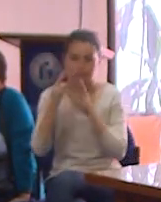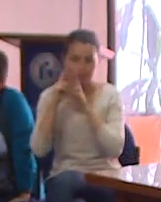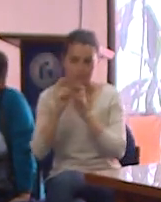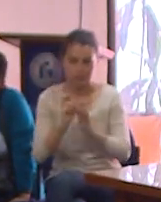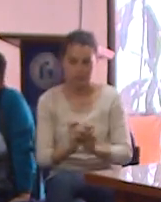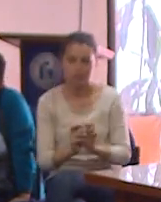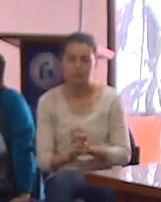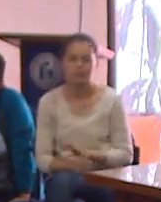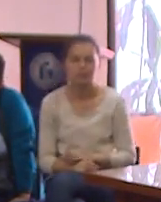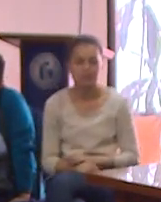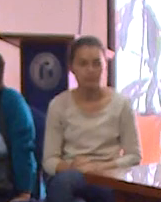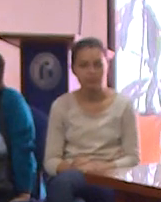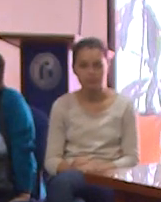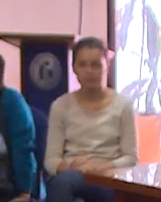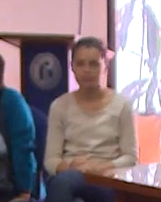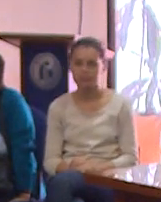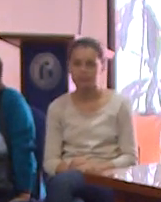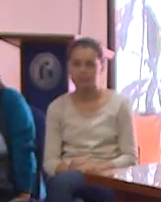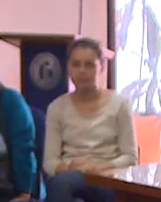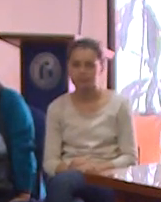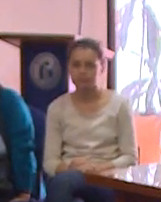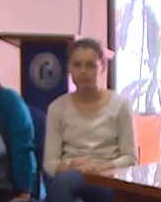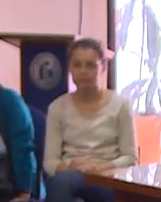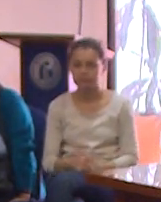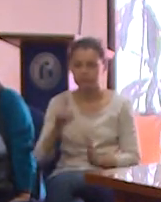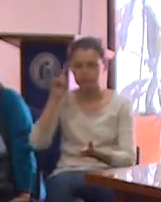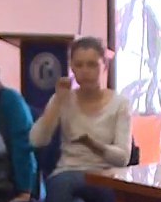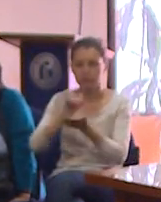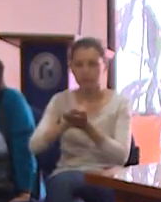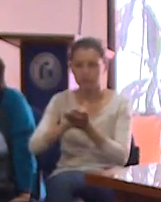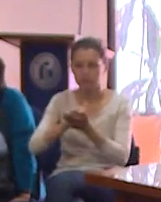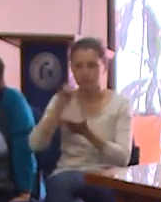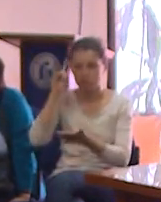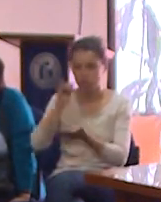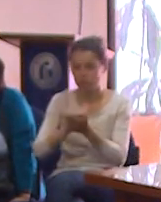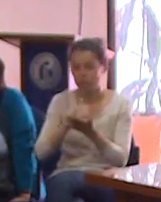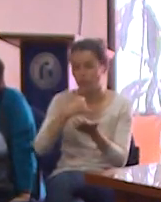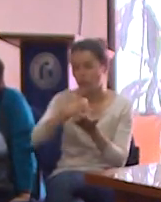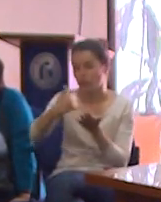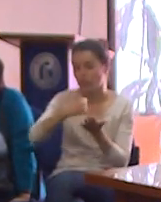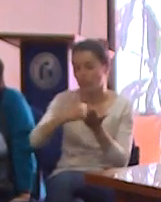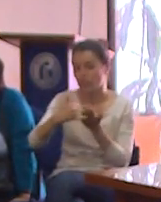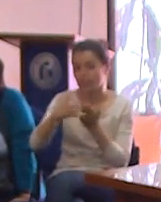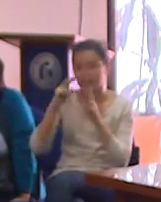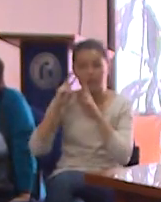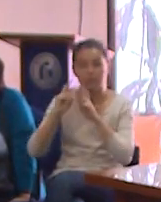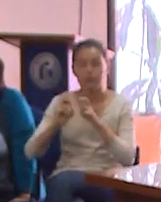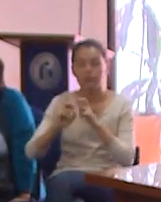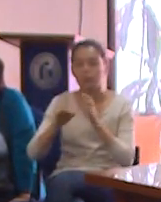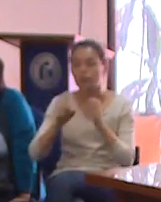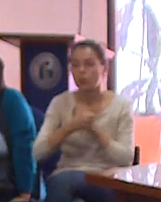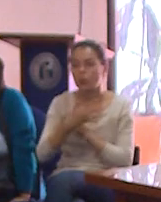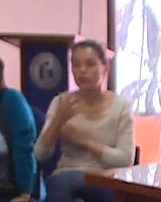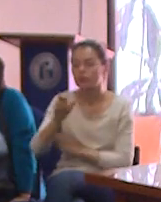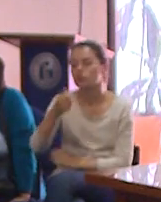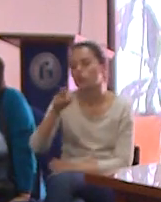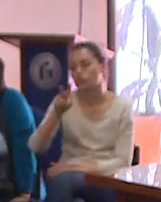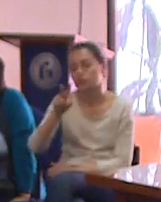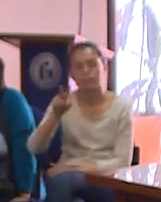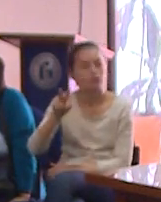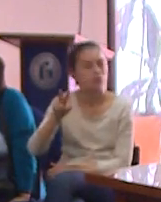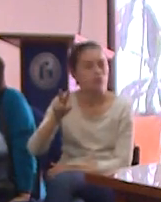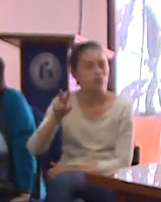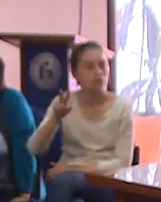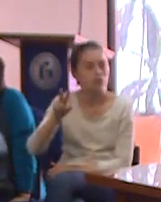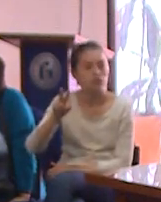de esos espacios. Creo que son 12 líneas, si no estoy mal, algo escuchando a la profe. Sí, 12,